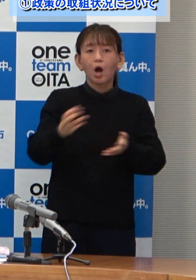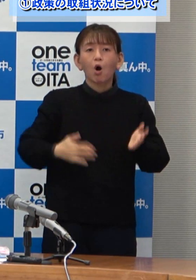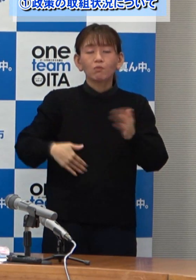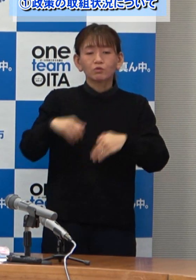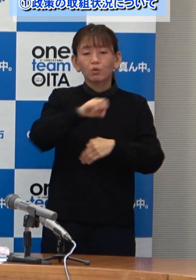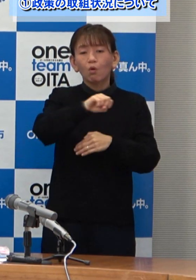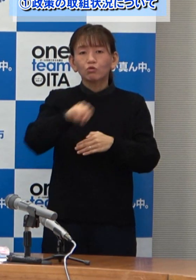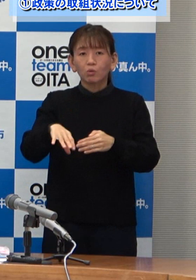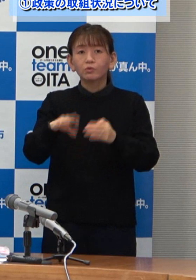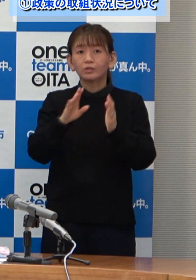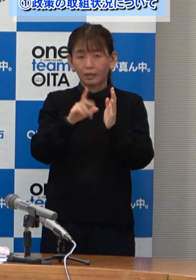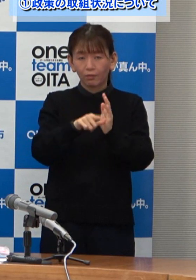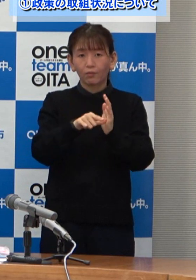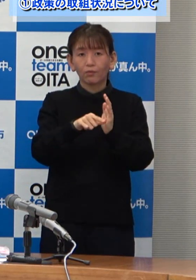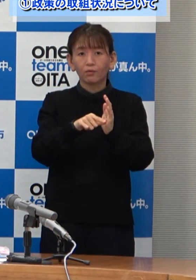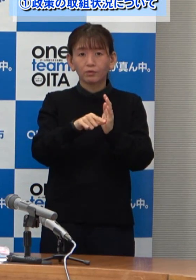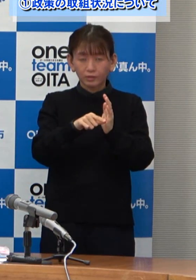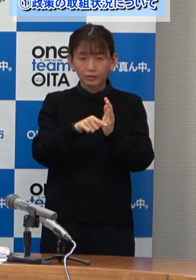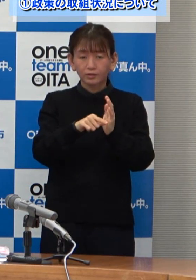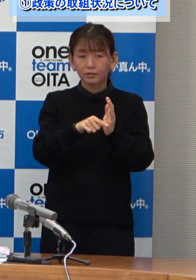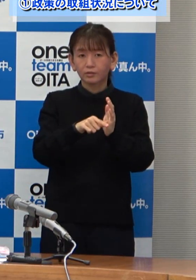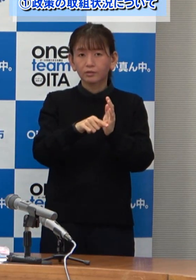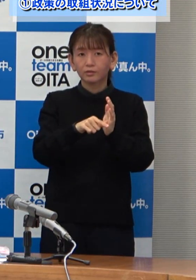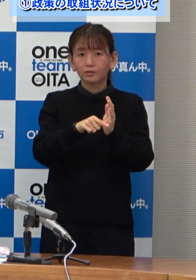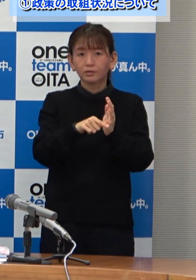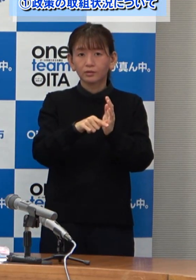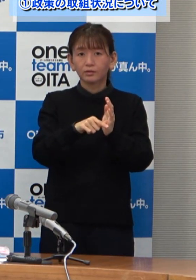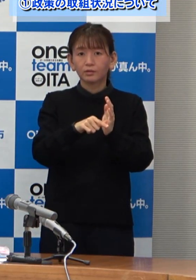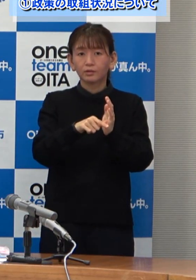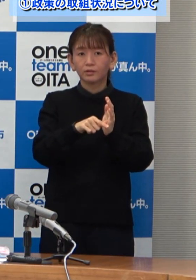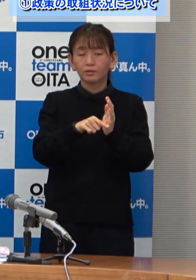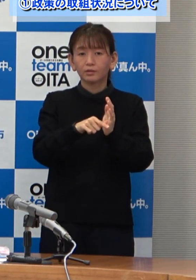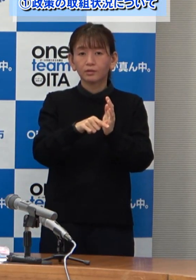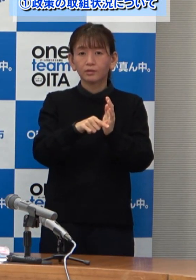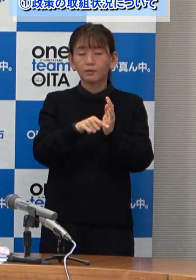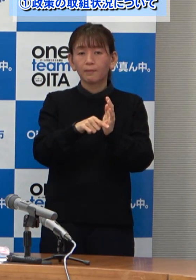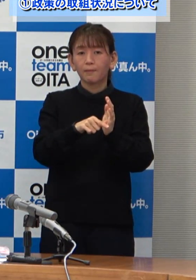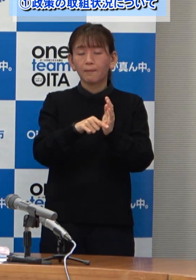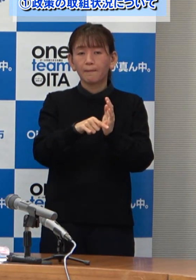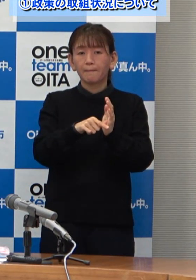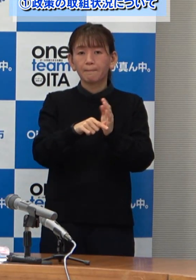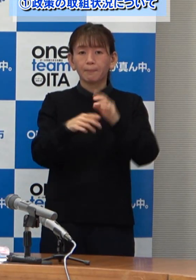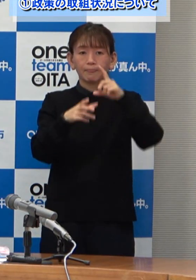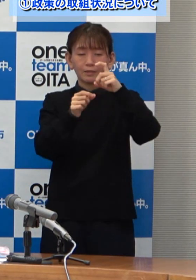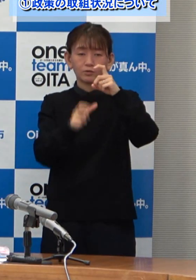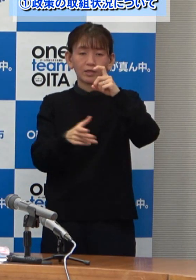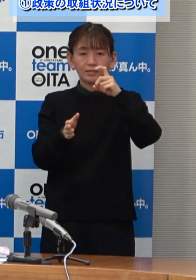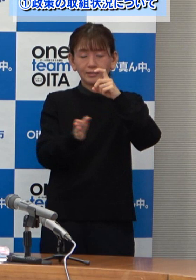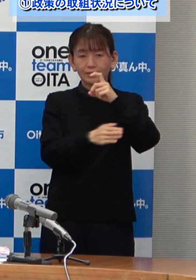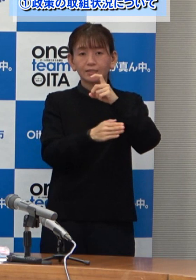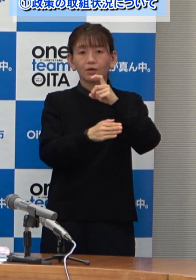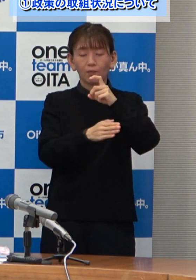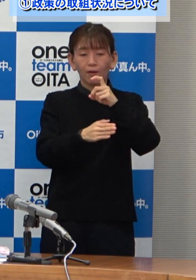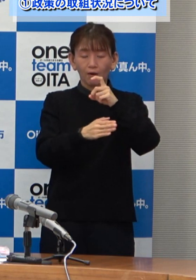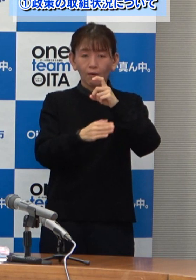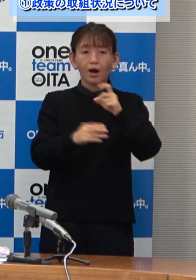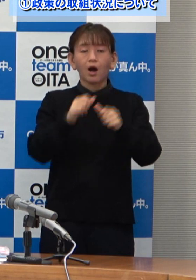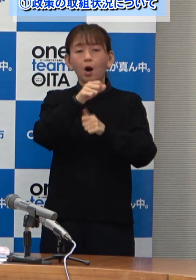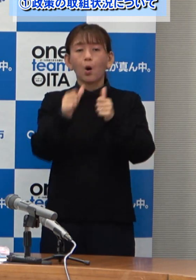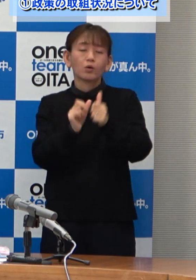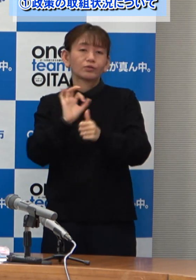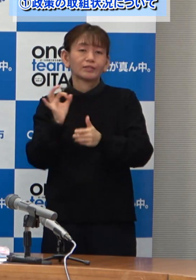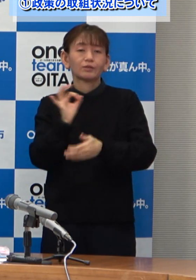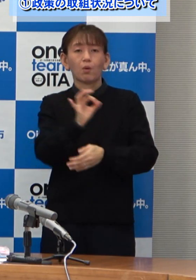えお金を徴収したりしなかったりとままちまちでしたけれども10月以降は自衛で処分する場合に保助金